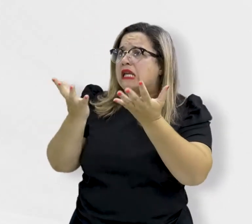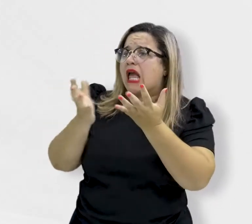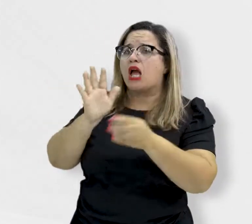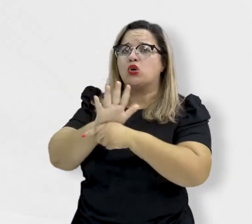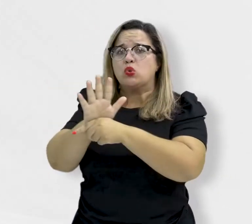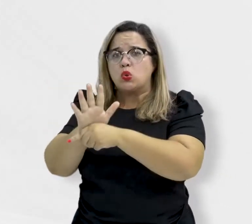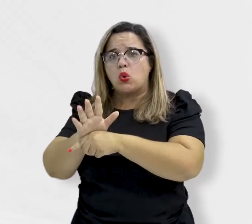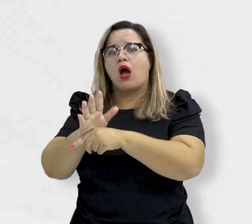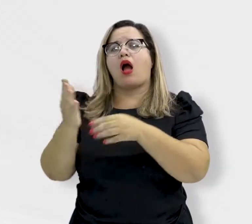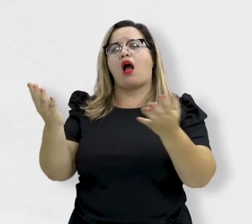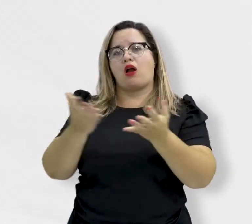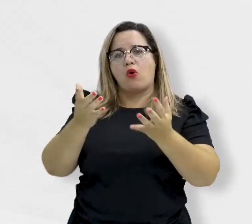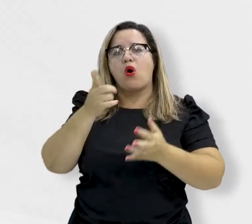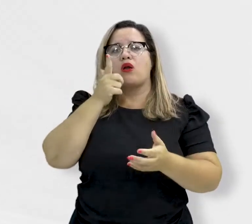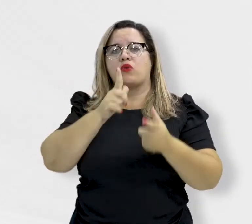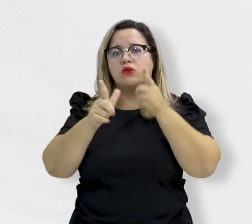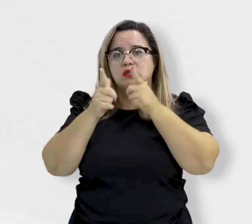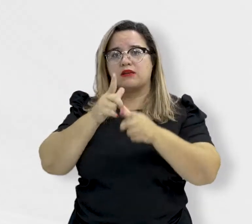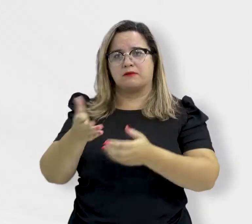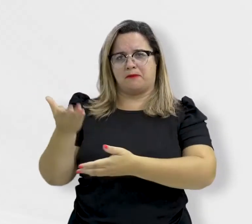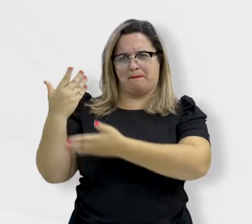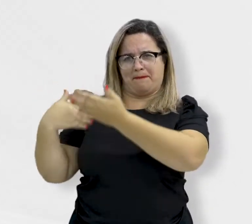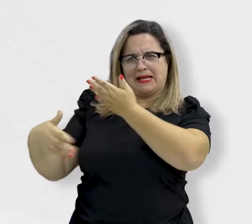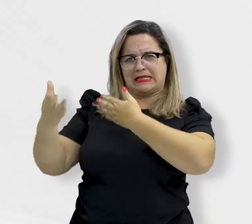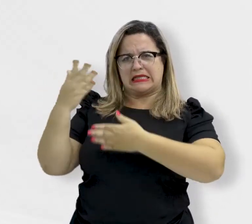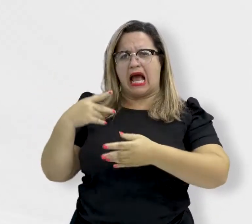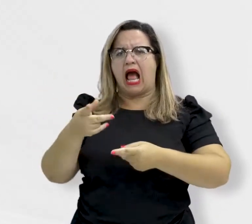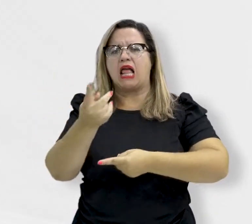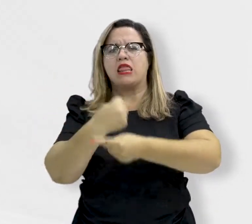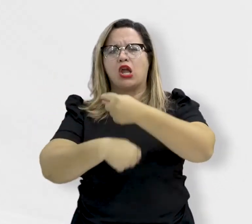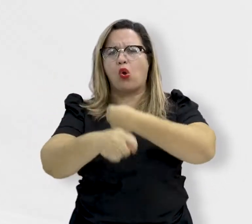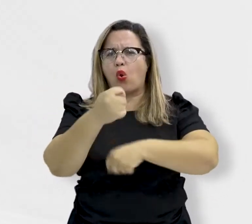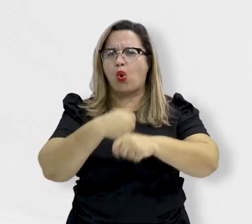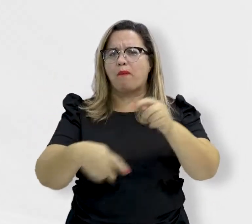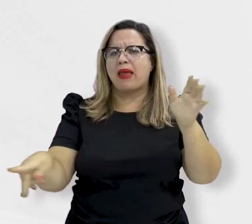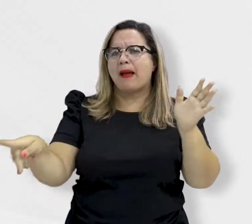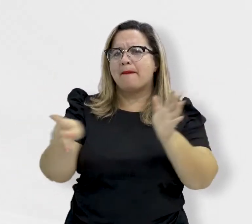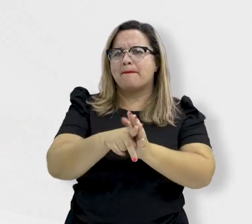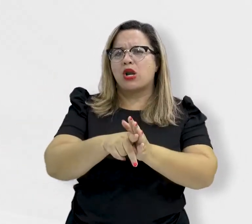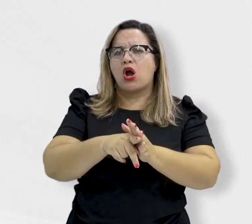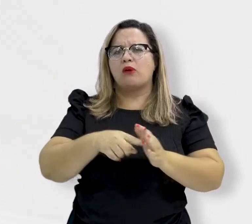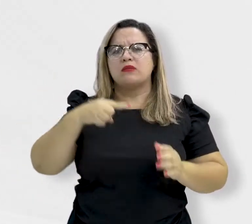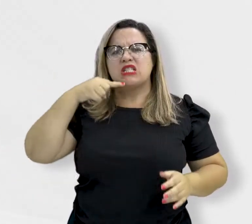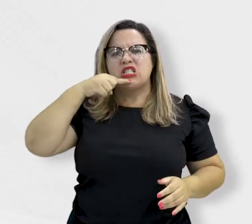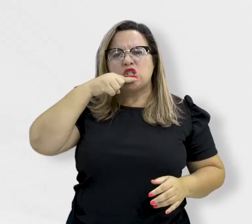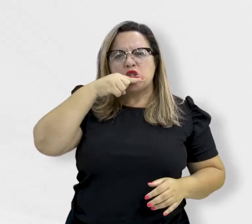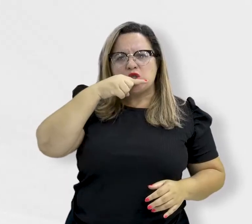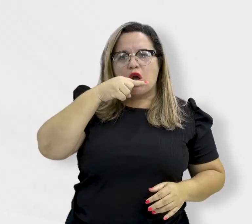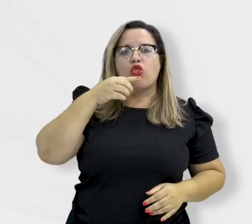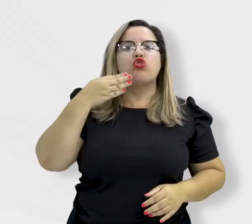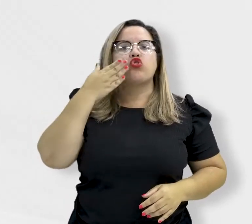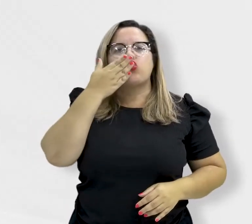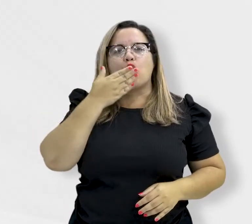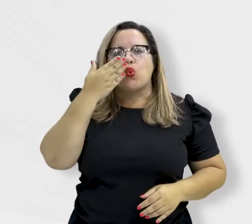da cana-de-açúcar, mas sua economia passou por mudanças nos últimos 20 anos e hoje tem uma demanda processual muito